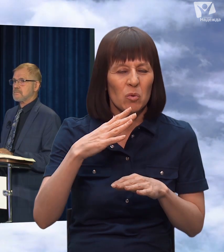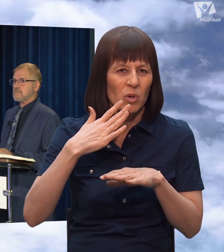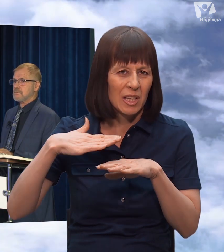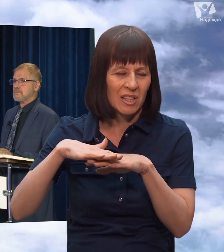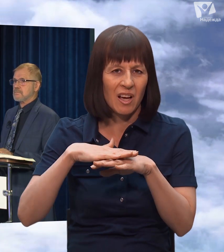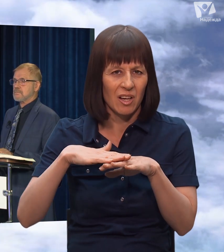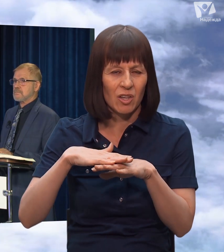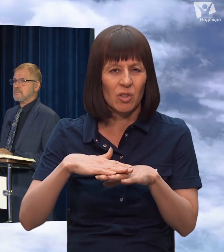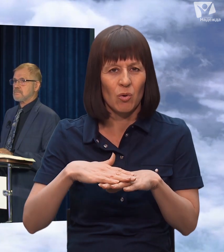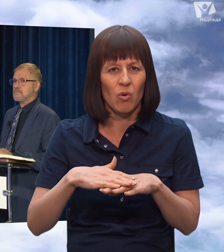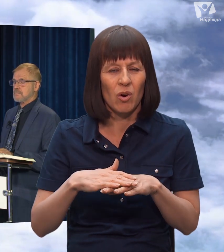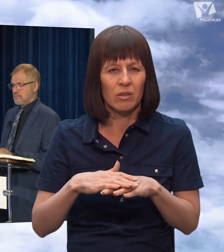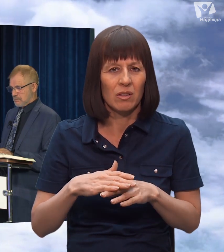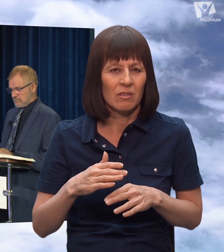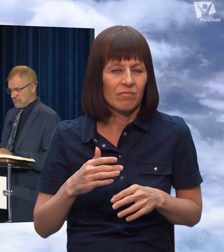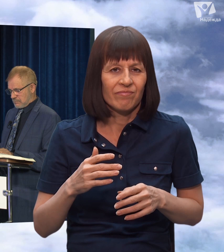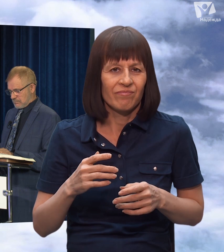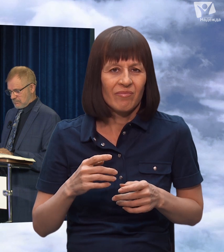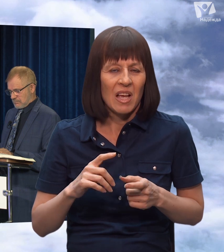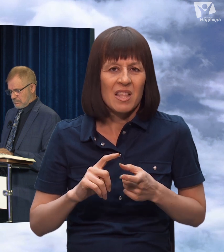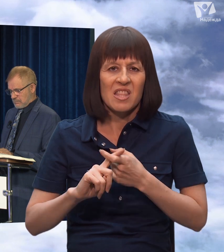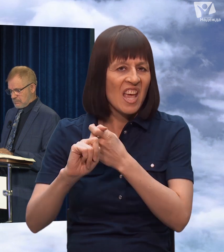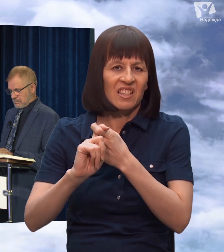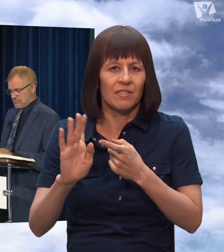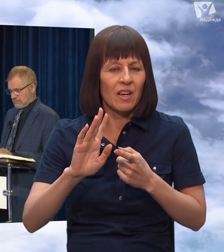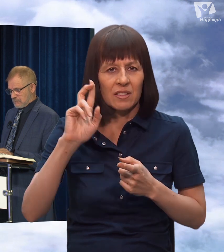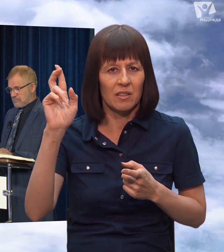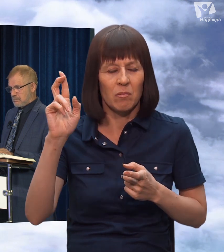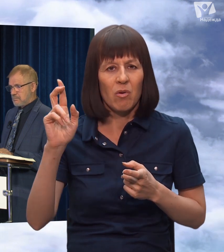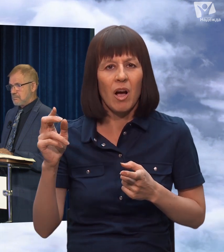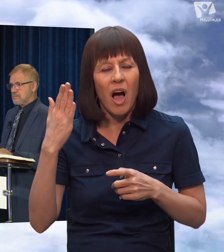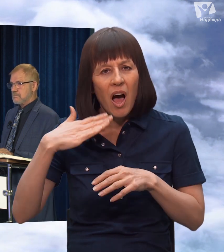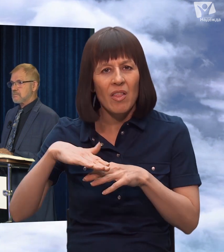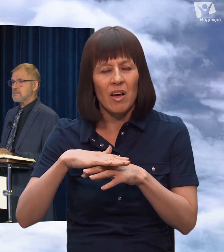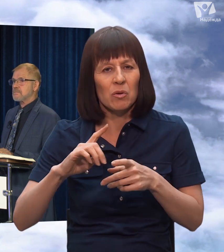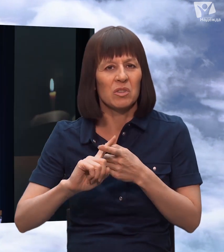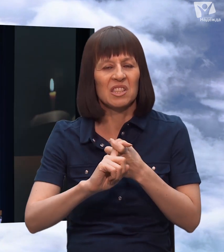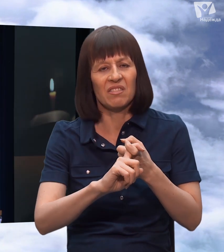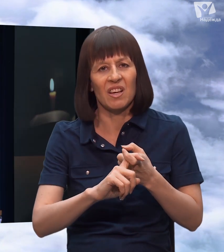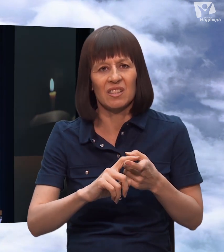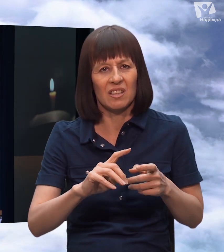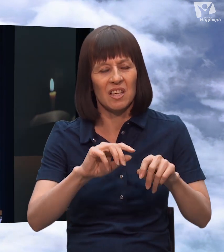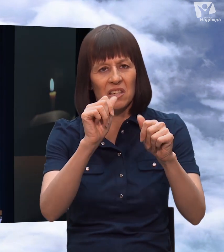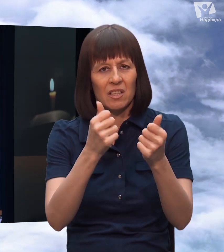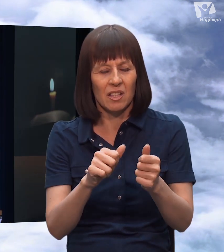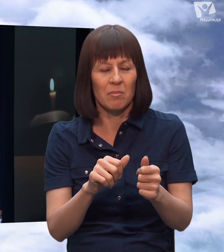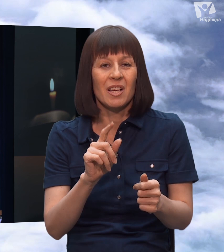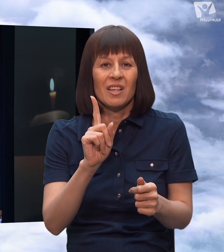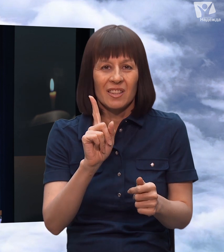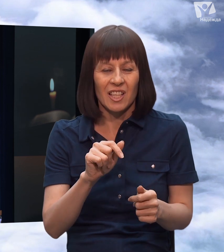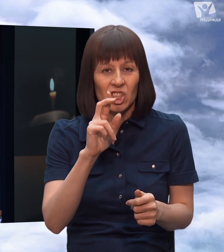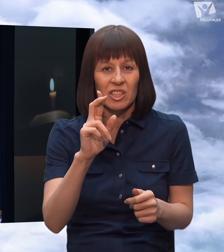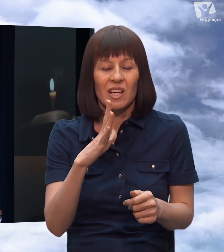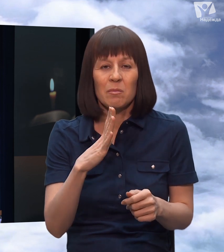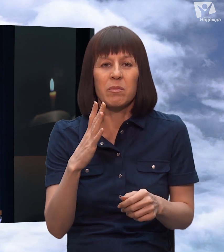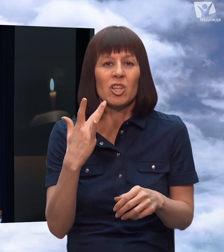но что-то в голове то осталось и и и насколько народ стал автоматически поклоняться ях вода то есть это